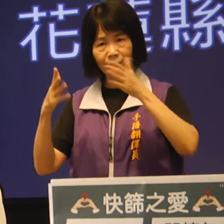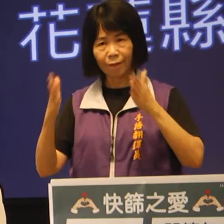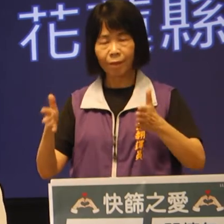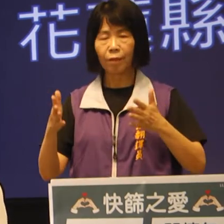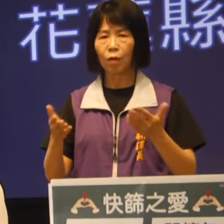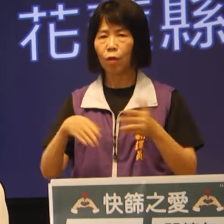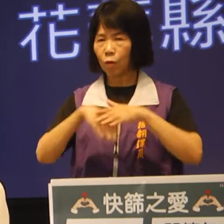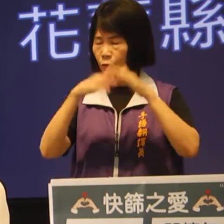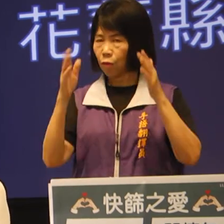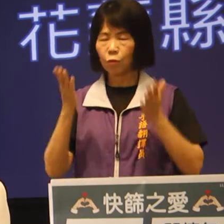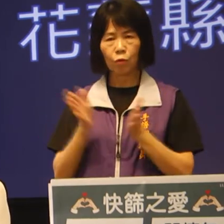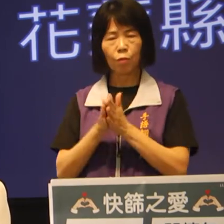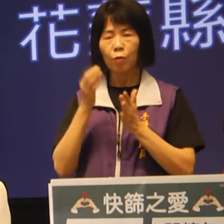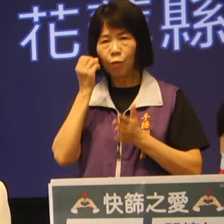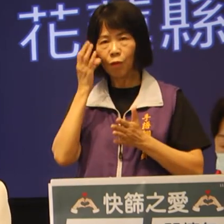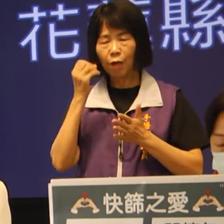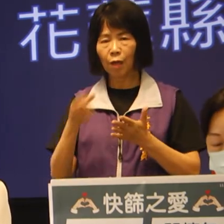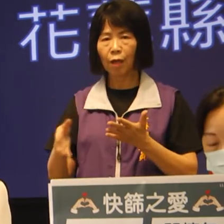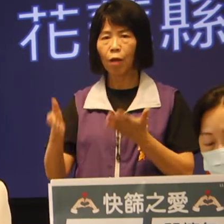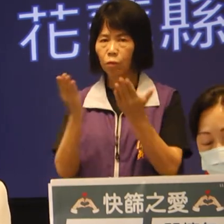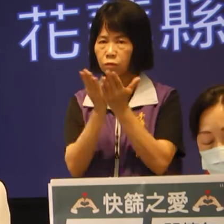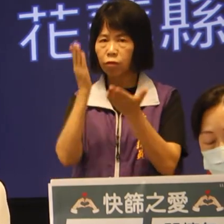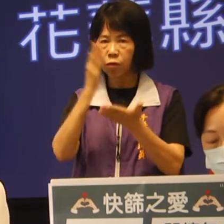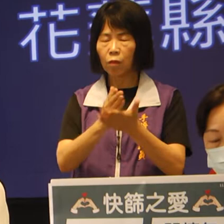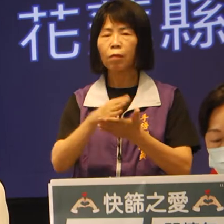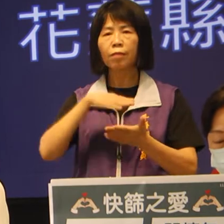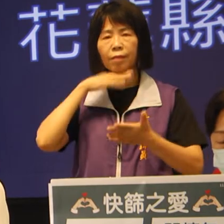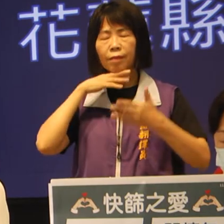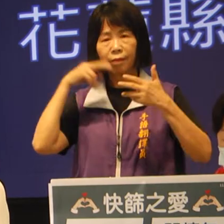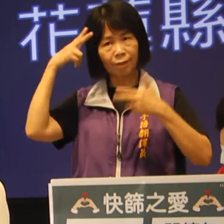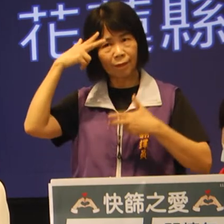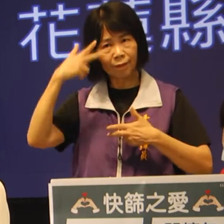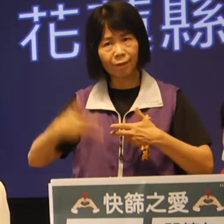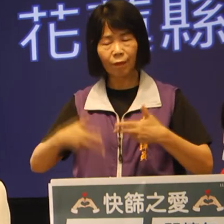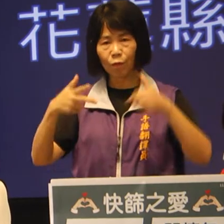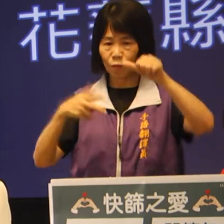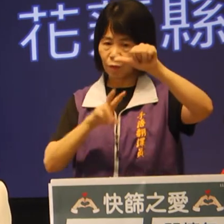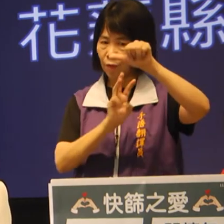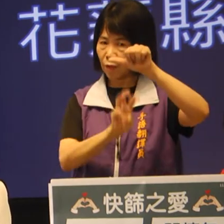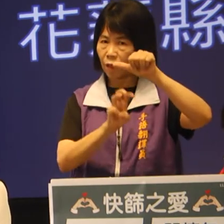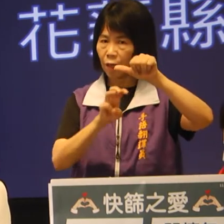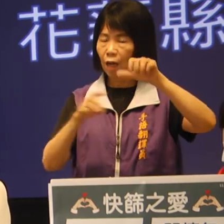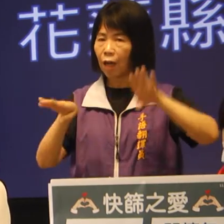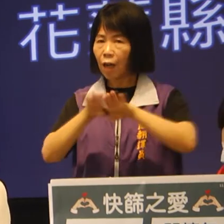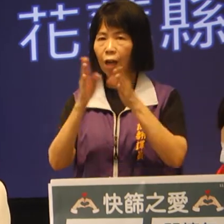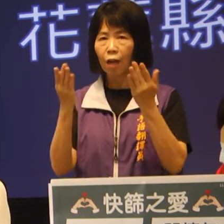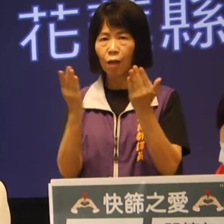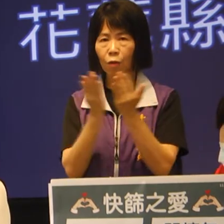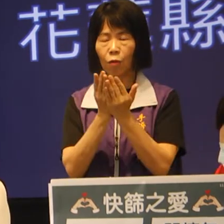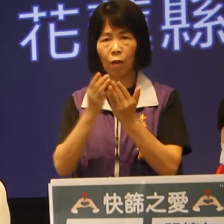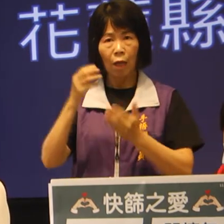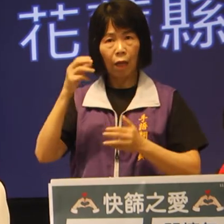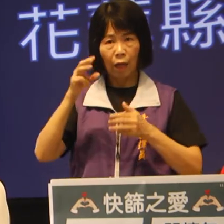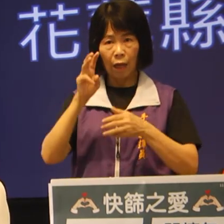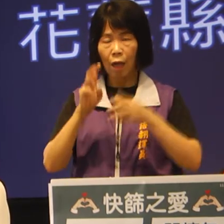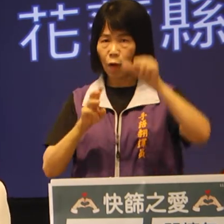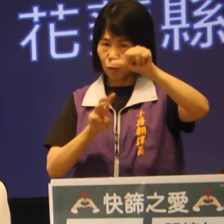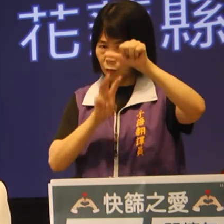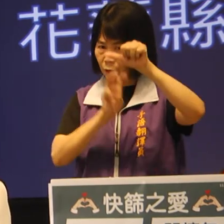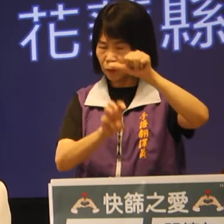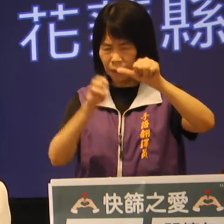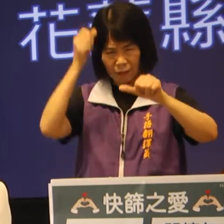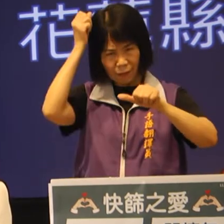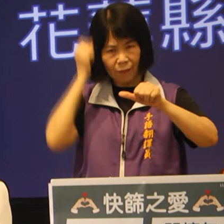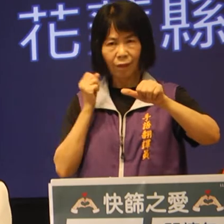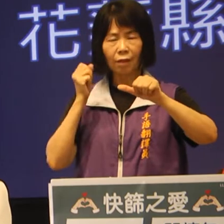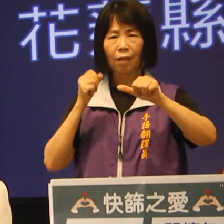暂停实体课程，到下礼拜5月30号复课的时候，那在30号的一早呢，